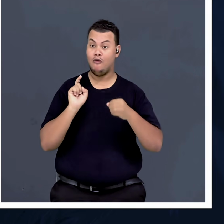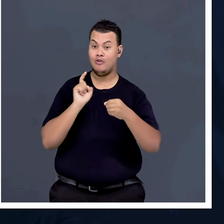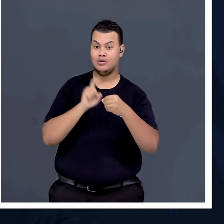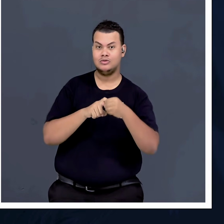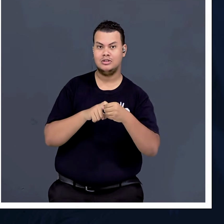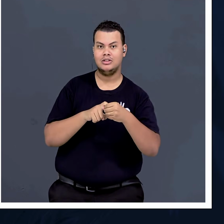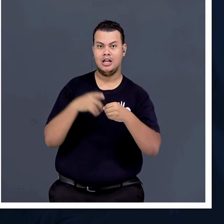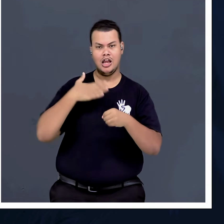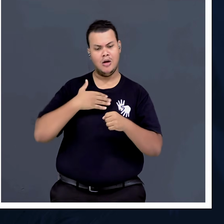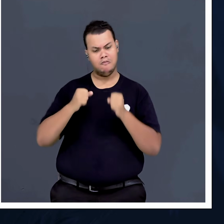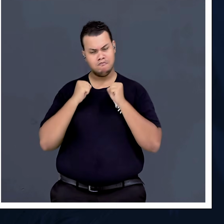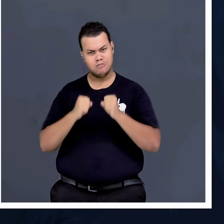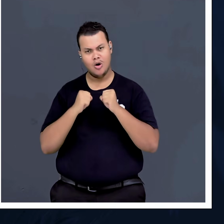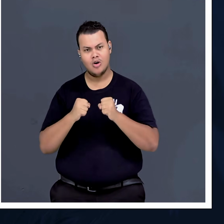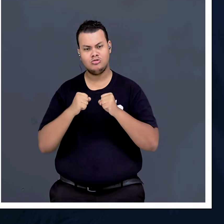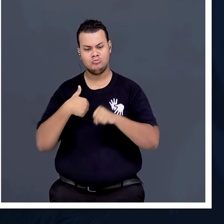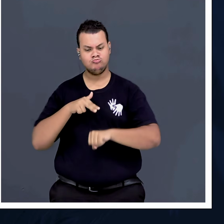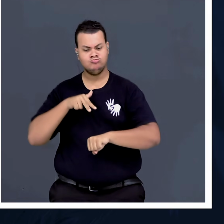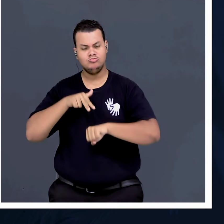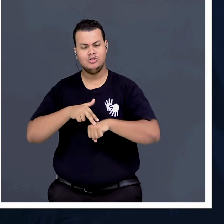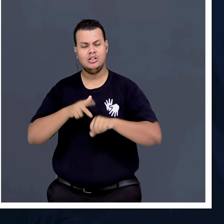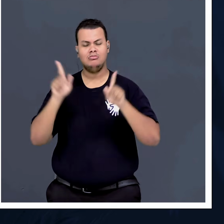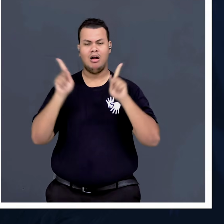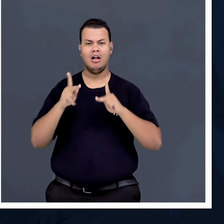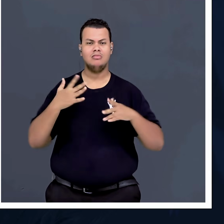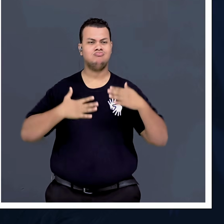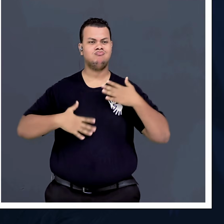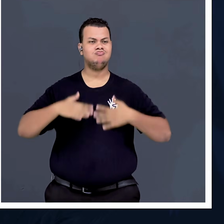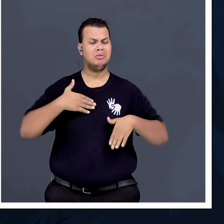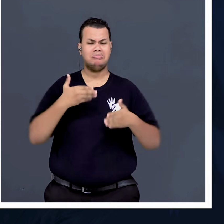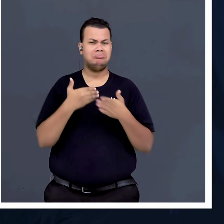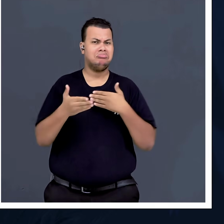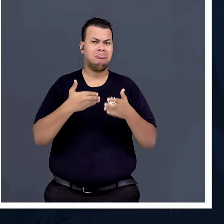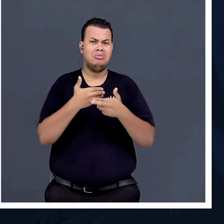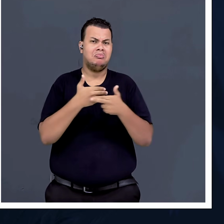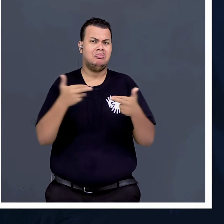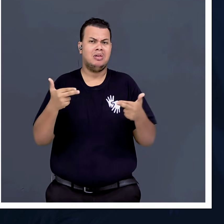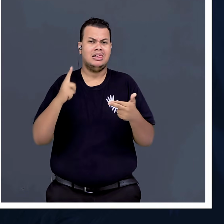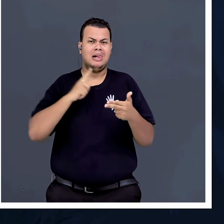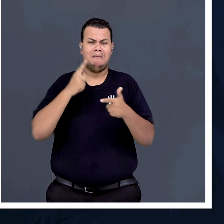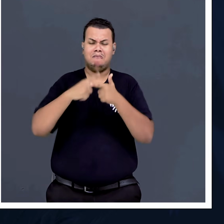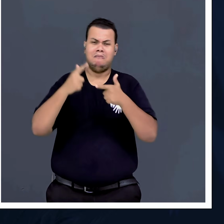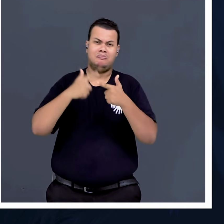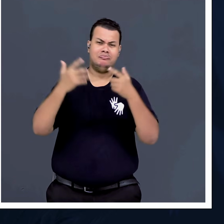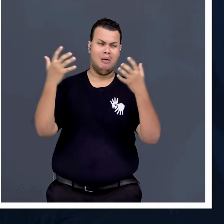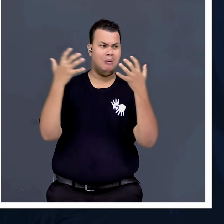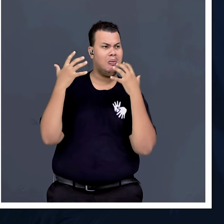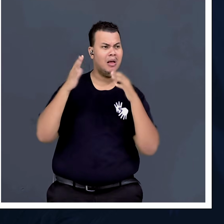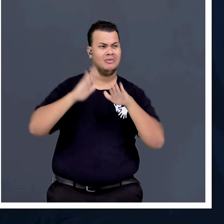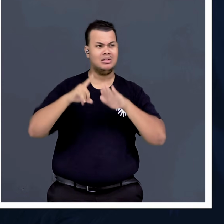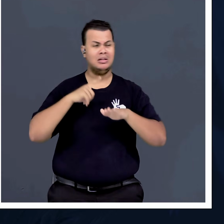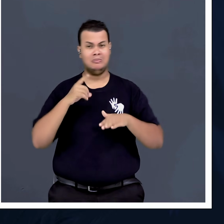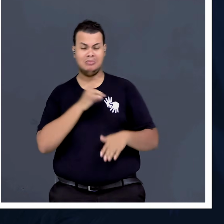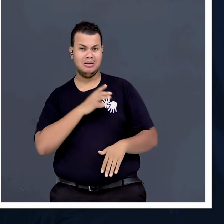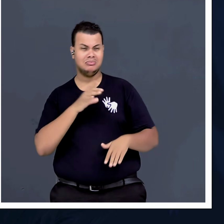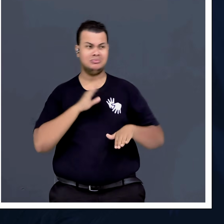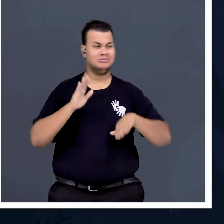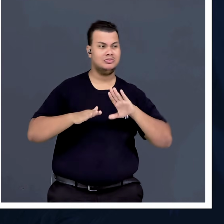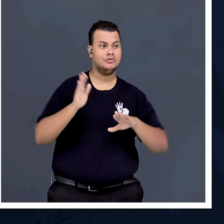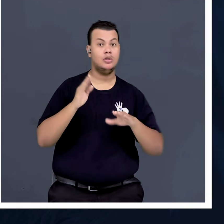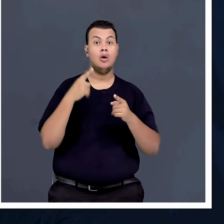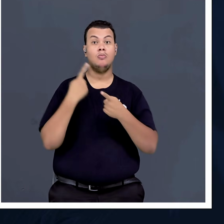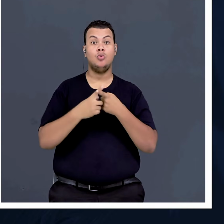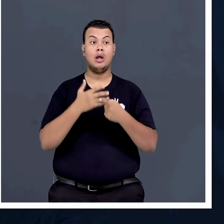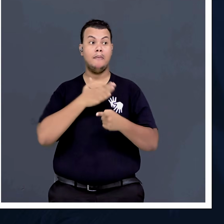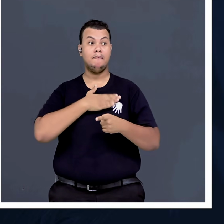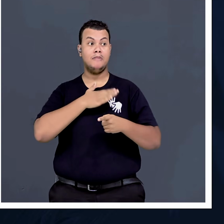Eu posso me manter plena e em paz, independente da tempestade que está balançando o meu barco. porque a